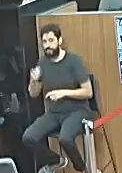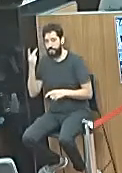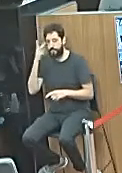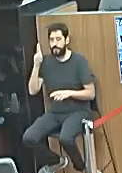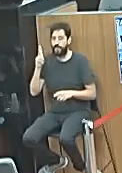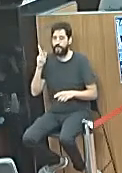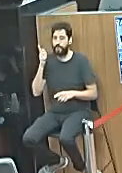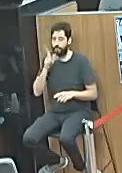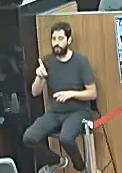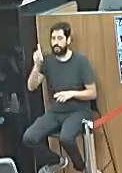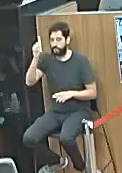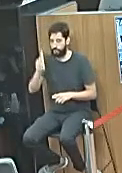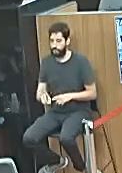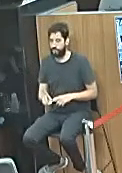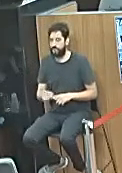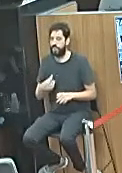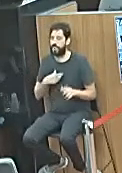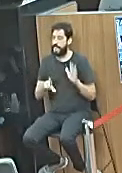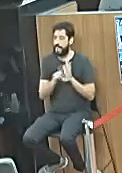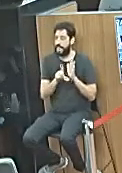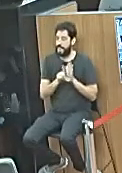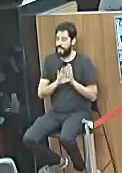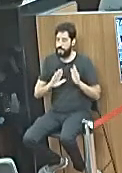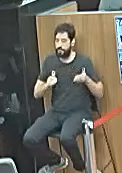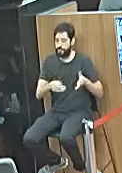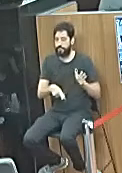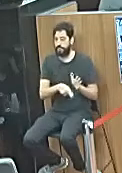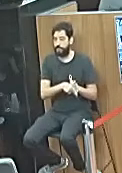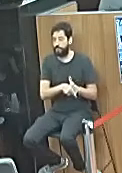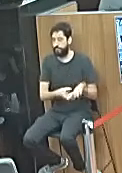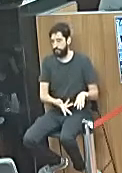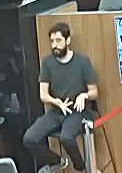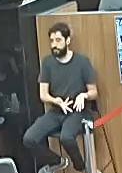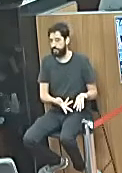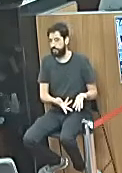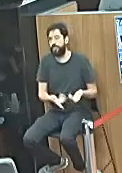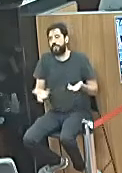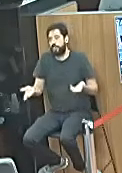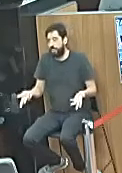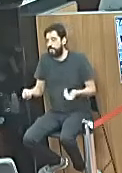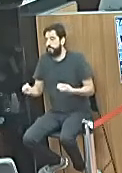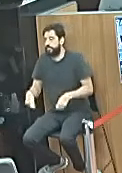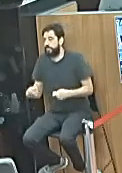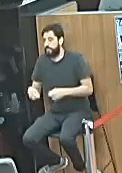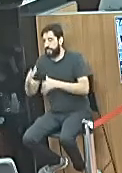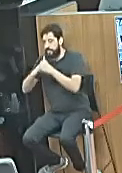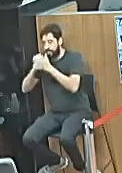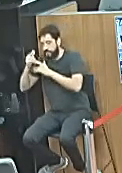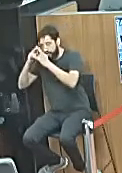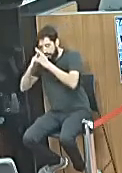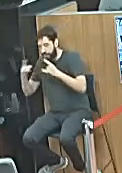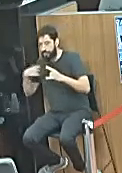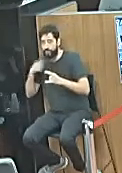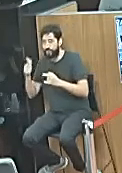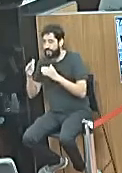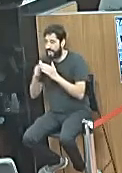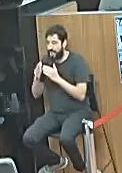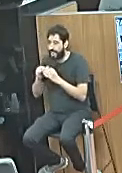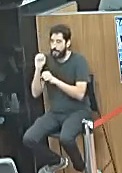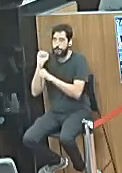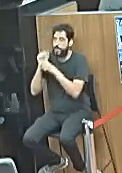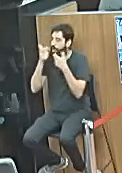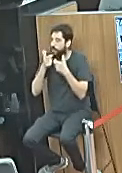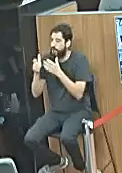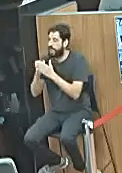fundamentais fazendo leis específicas e aí é preciso circense que é nome de que não pára em lugar nenhum